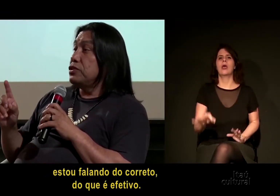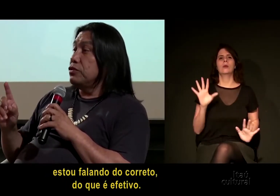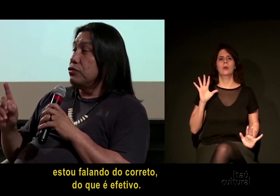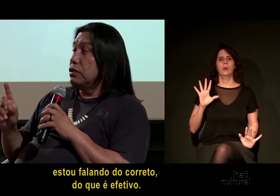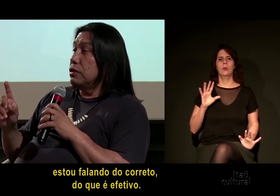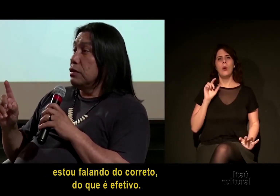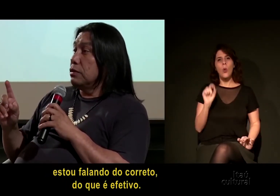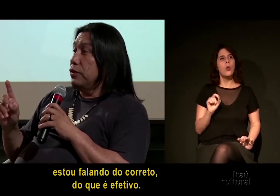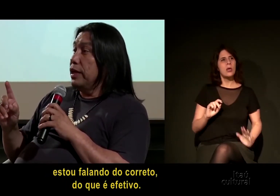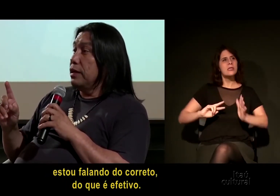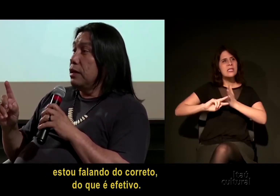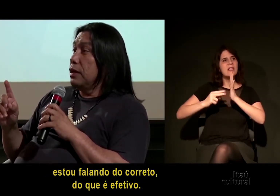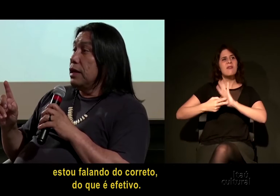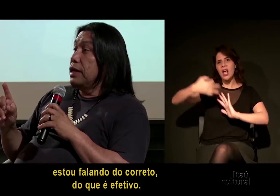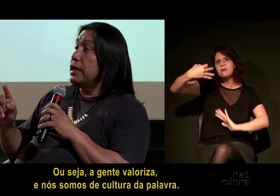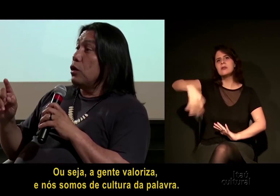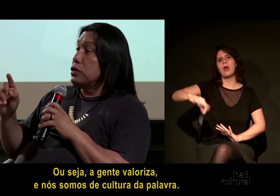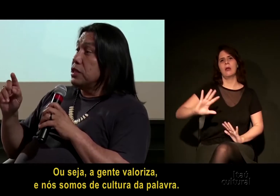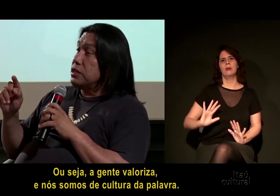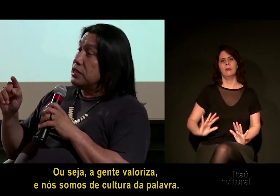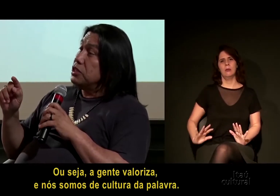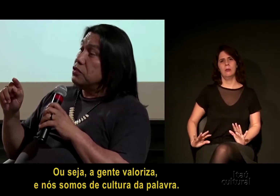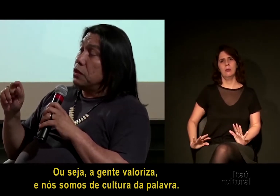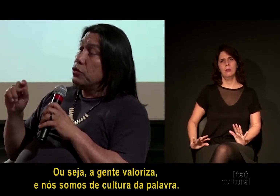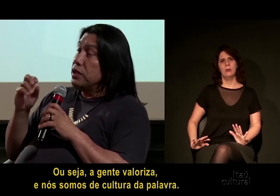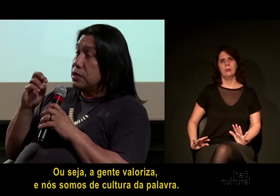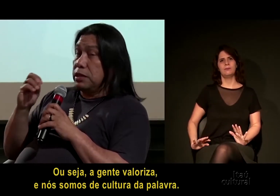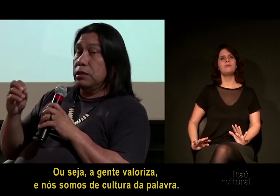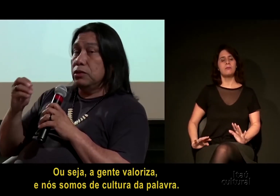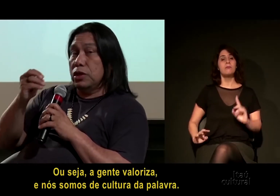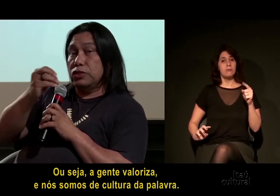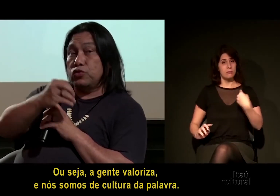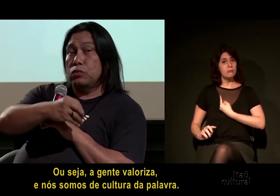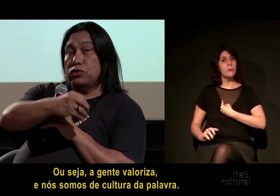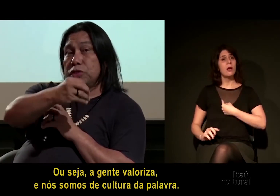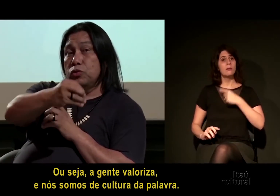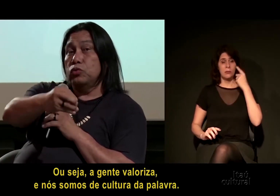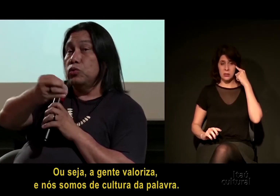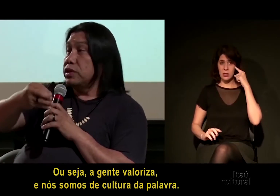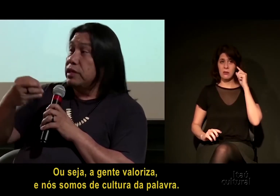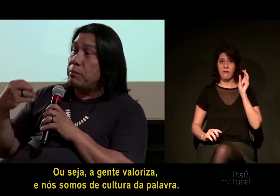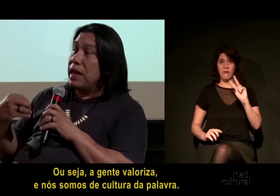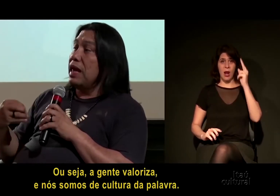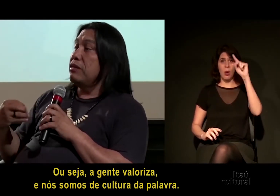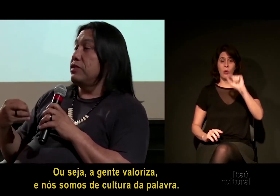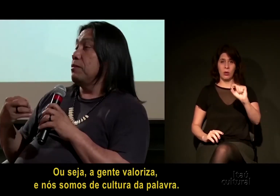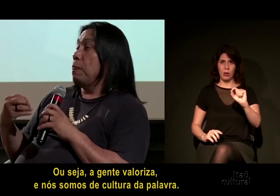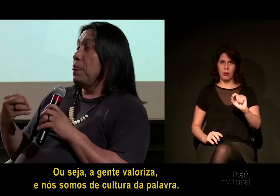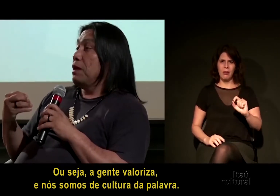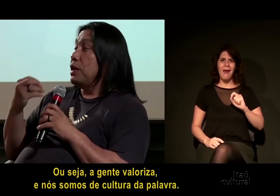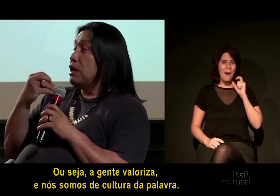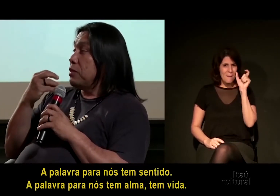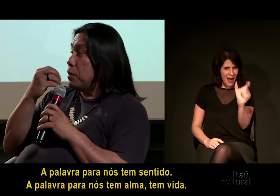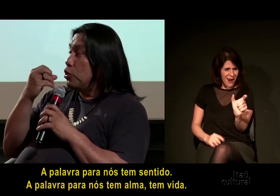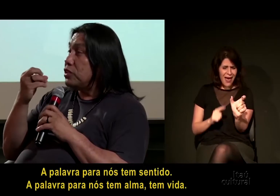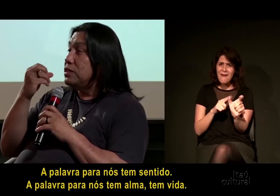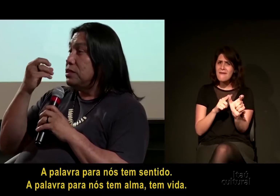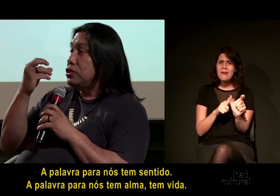efetivo. Não é? Ou seja, a gente valoriza, e nós somos de cultura da palavra. A palavra para nós tem